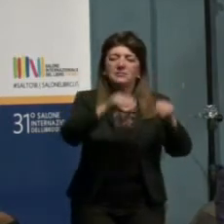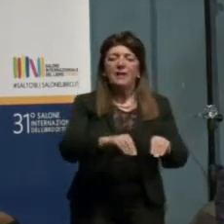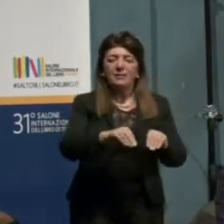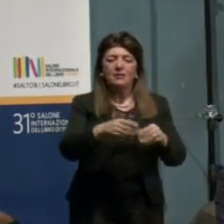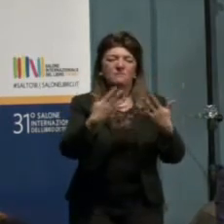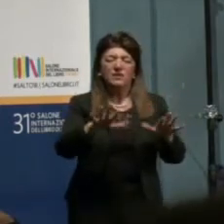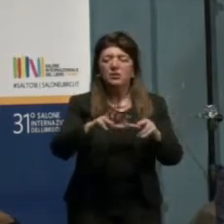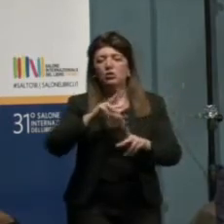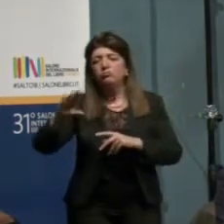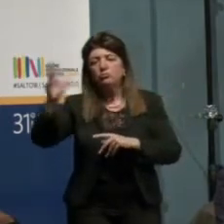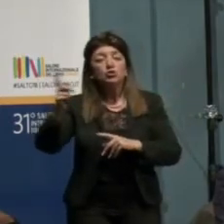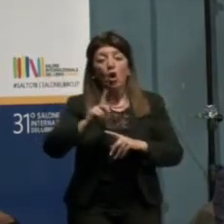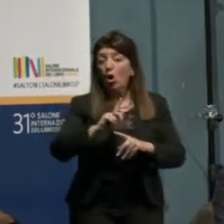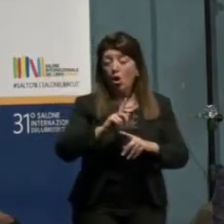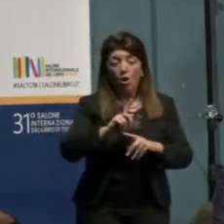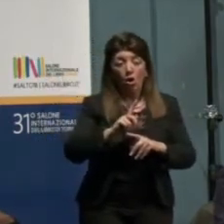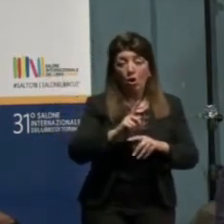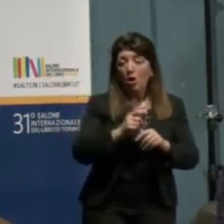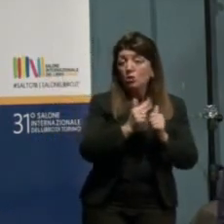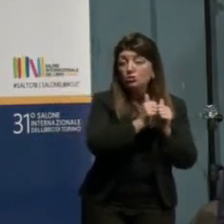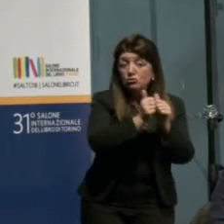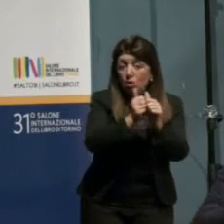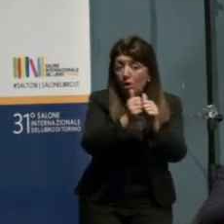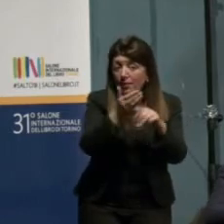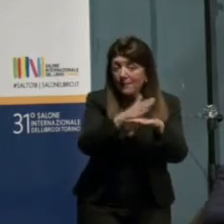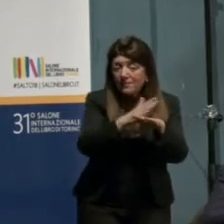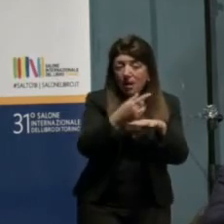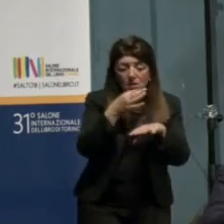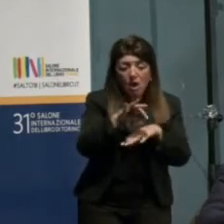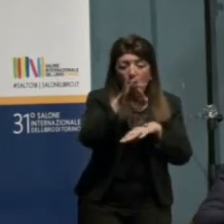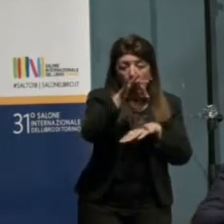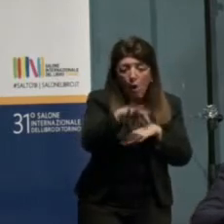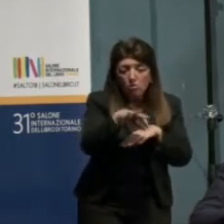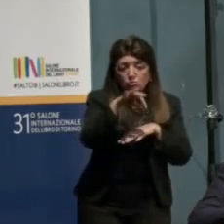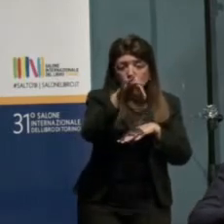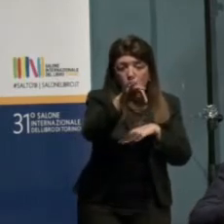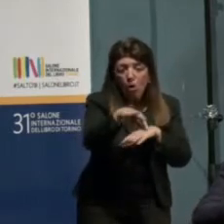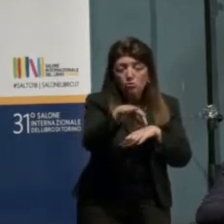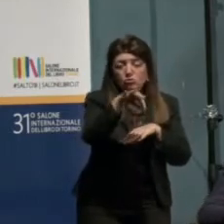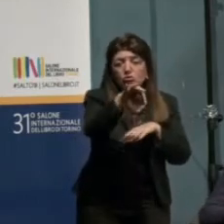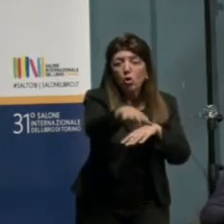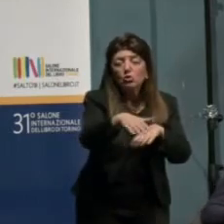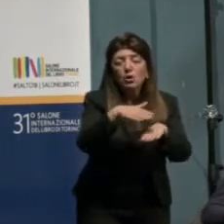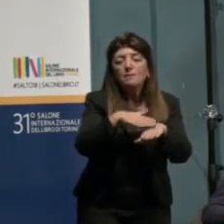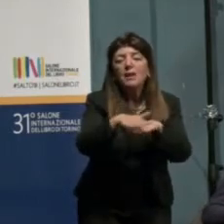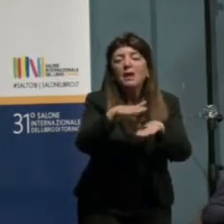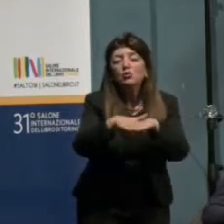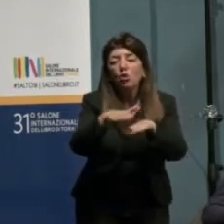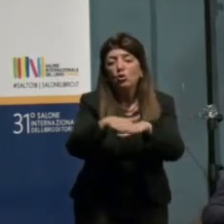essere goccia dopo goccia una questione di metodo sempre ce lo insegna giulia